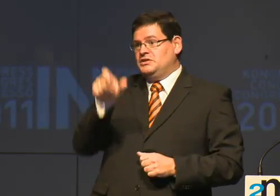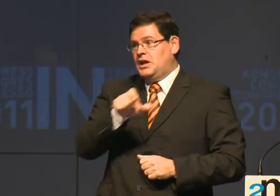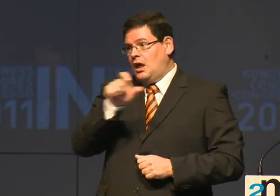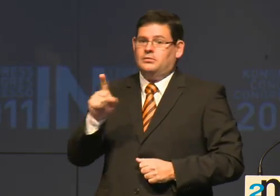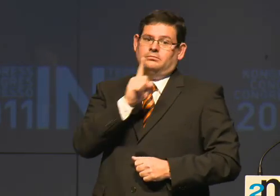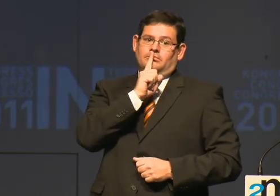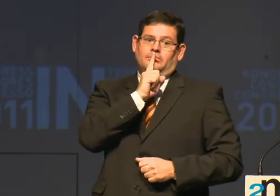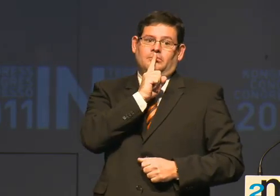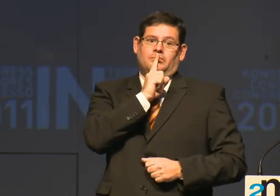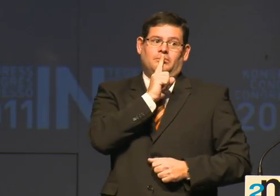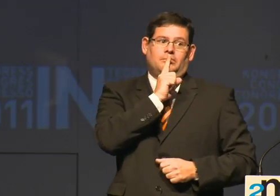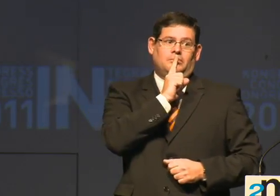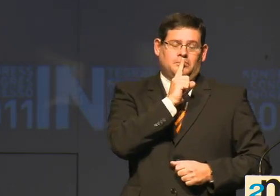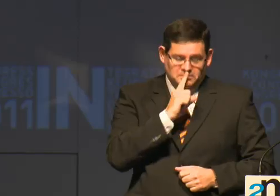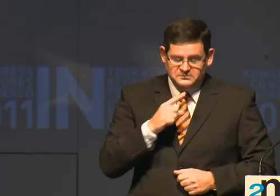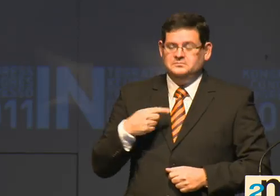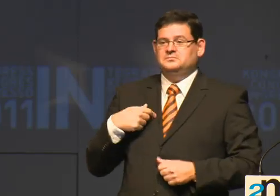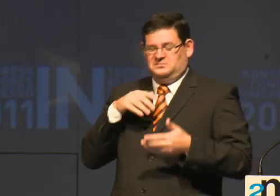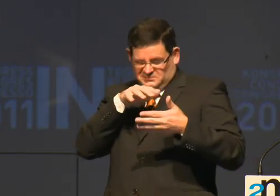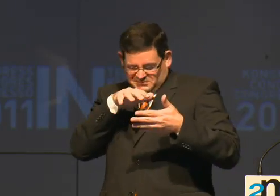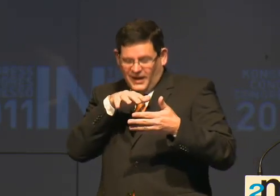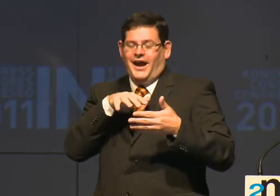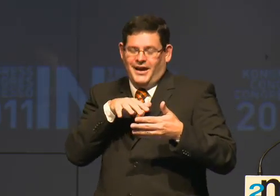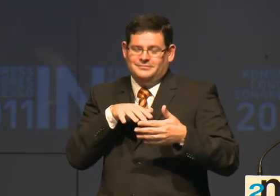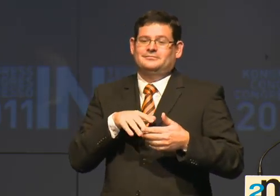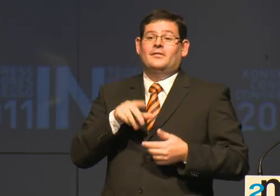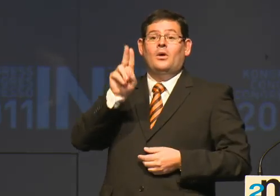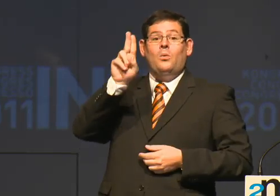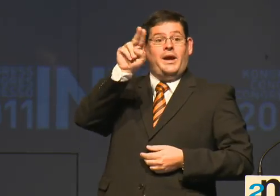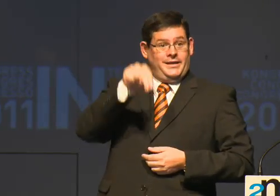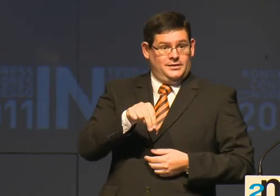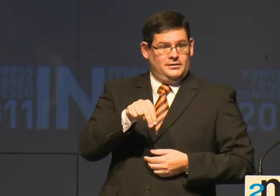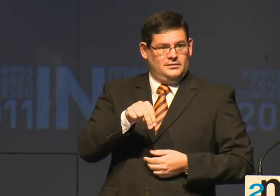Et ils ne sont pas membres non plus de l'Europe, donc pas de droit.